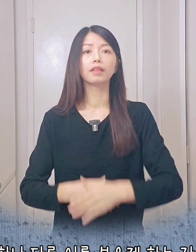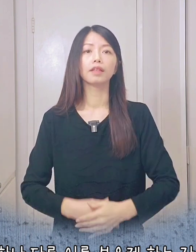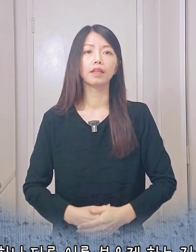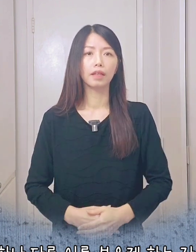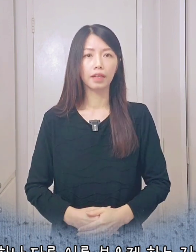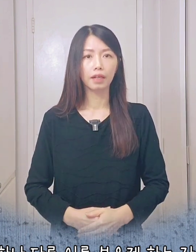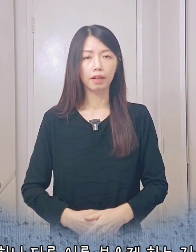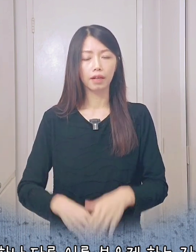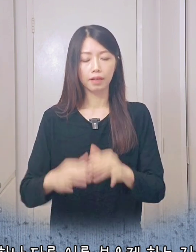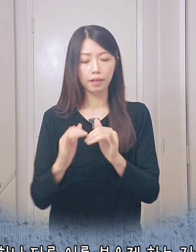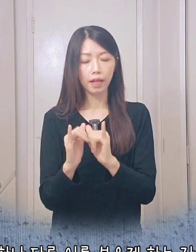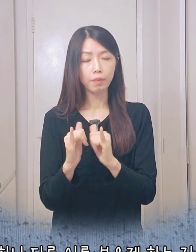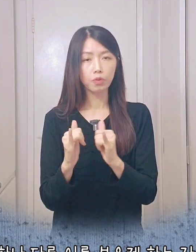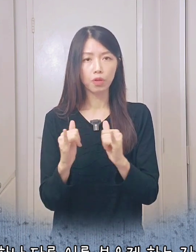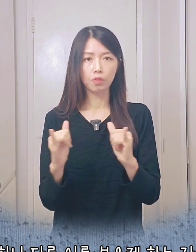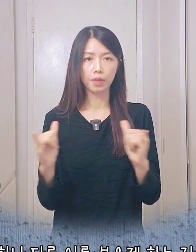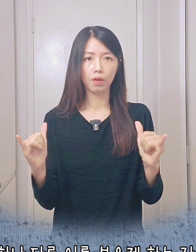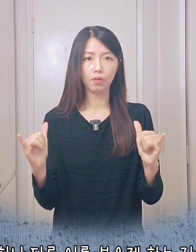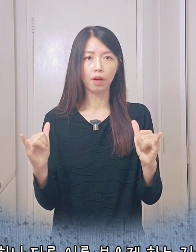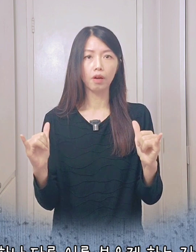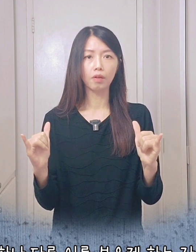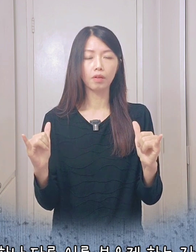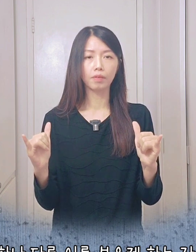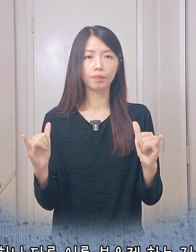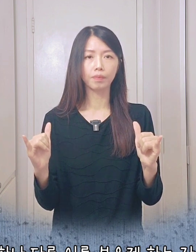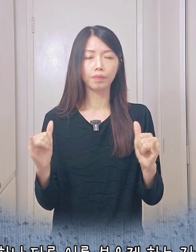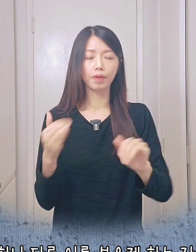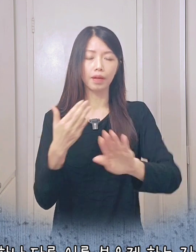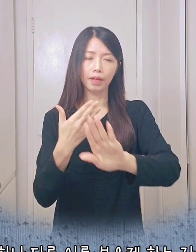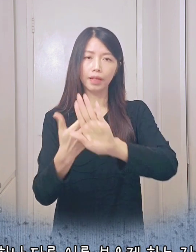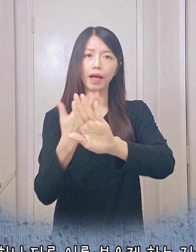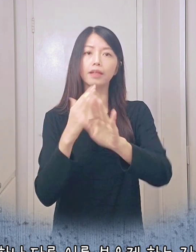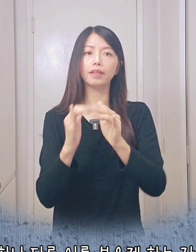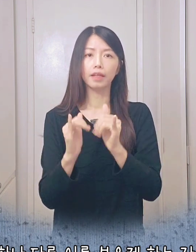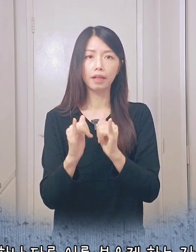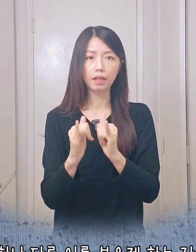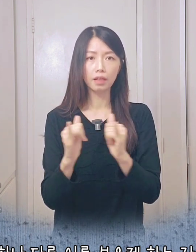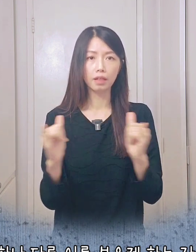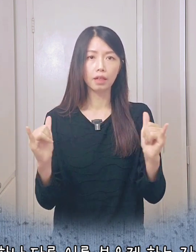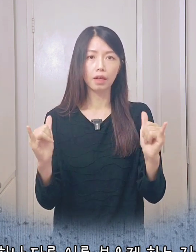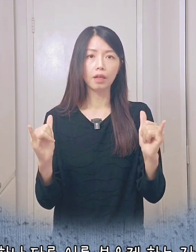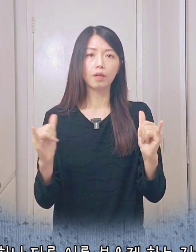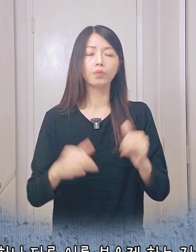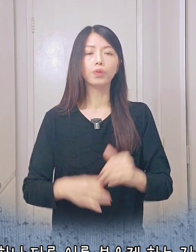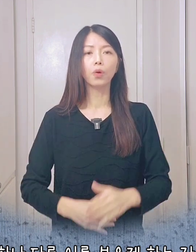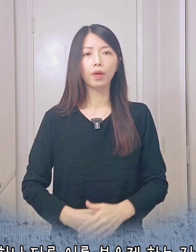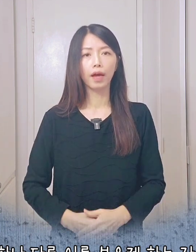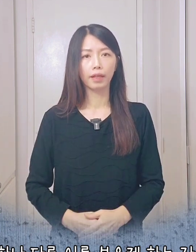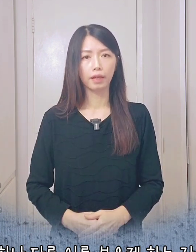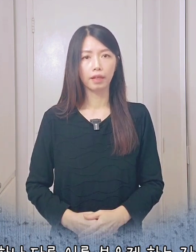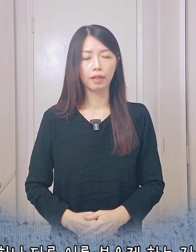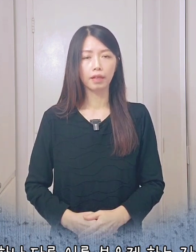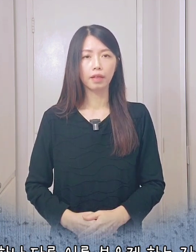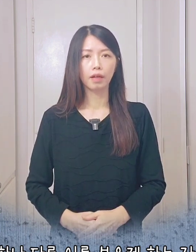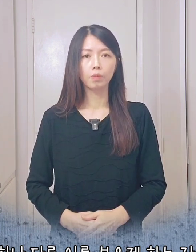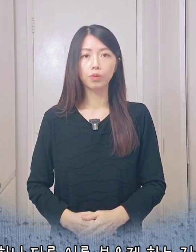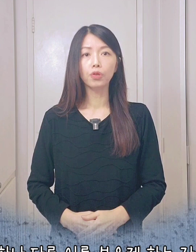다른 일을. 사람 수 해주시면 되고요. 다른 일을 부욕해